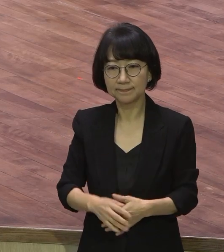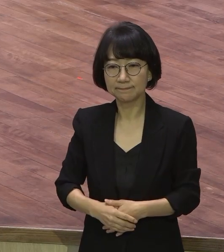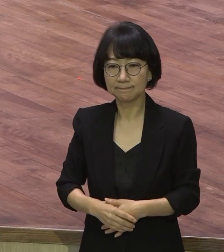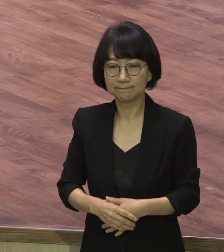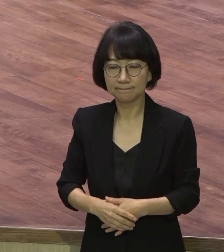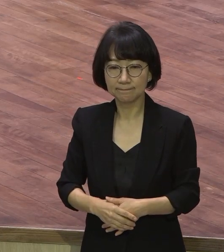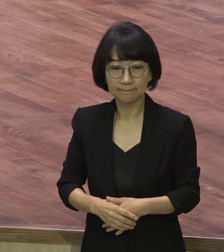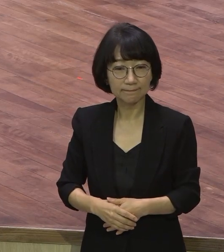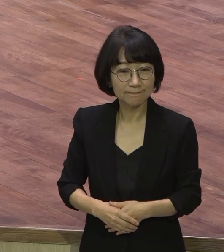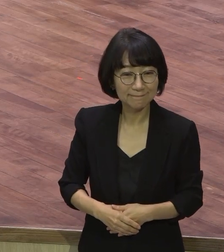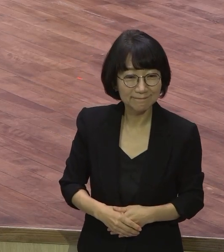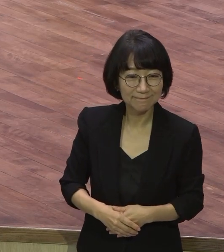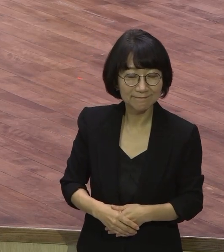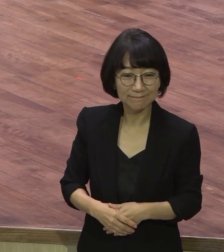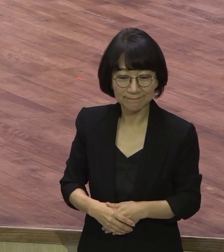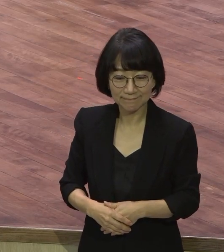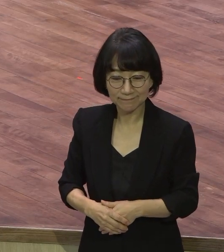예수